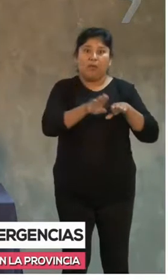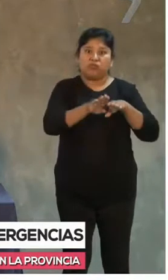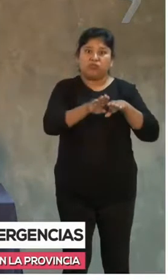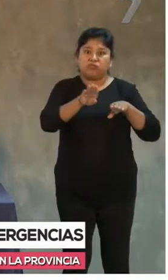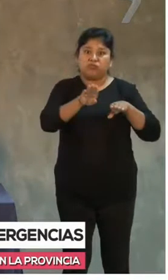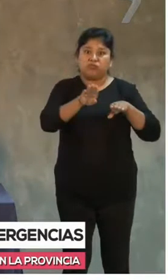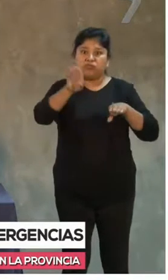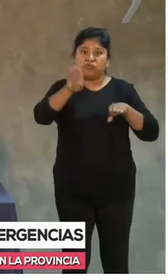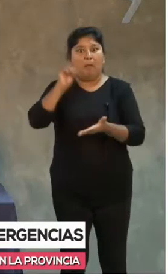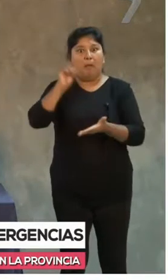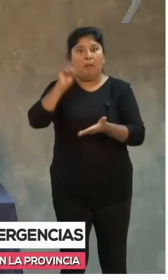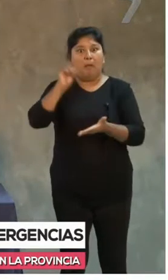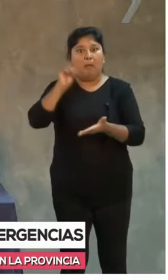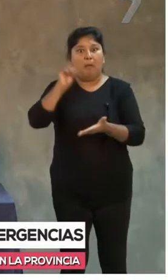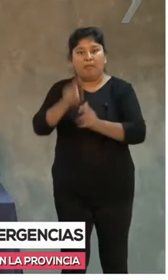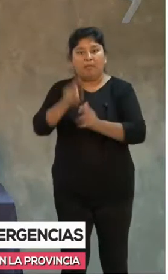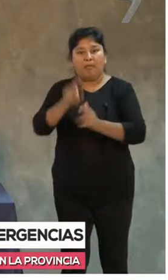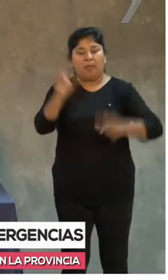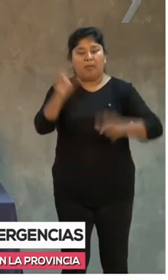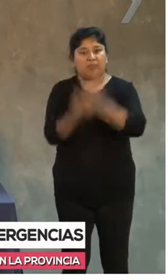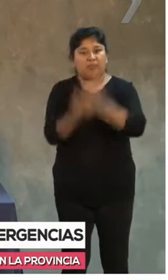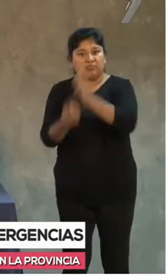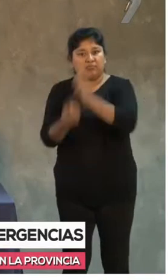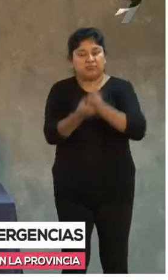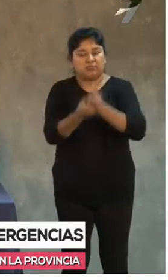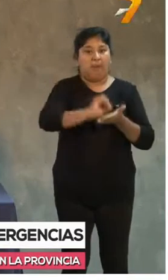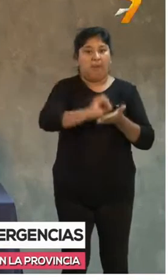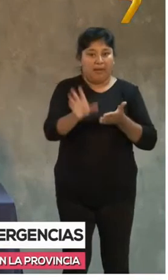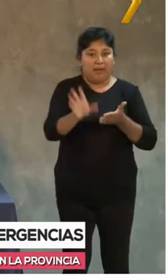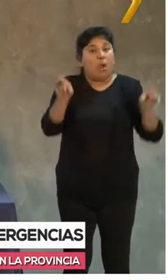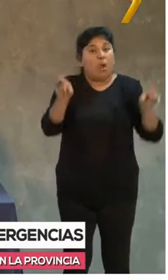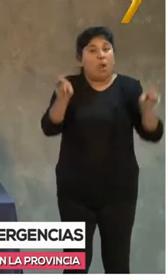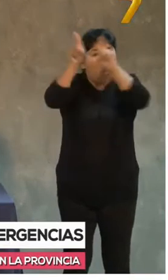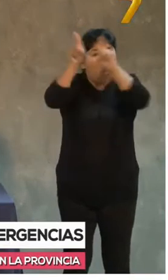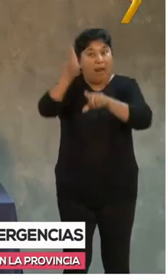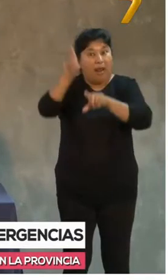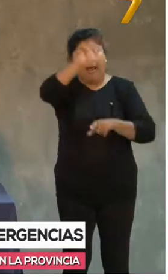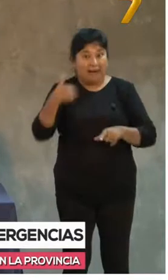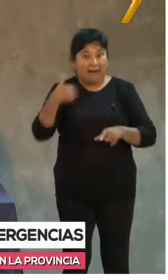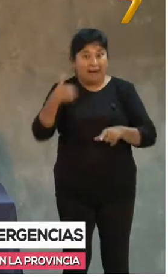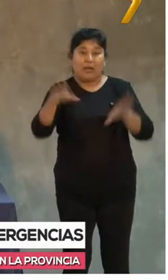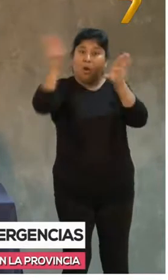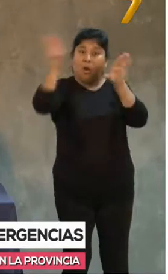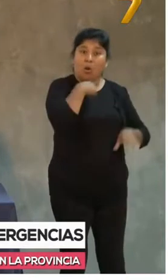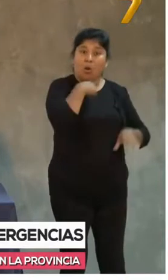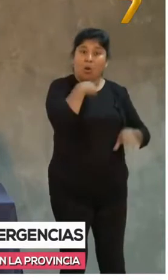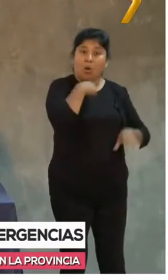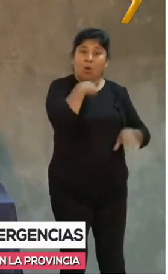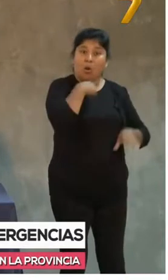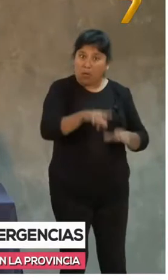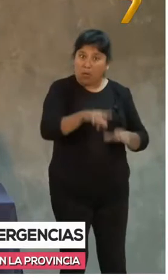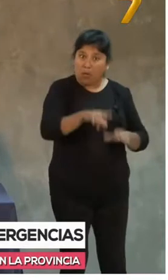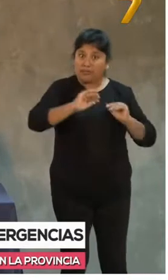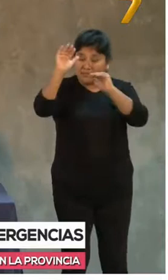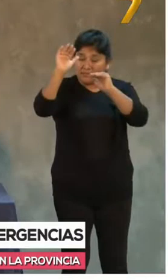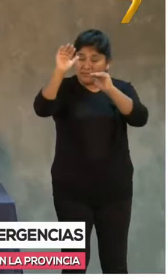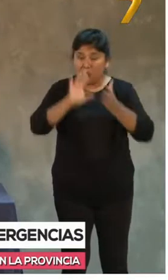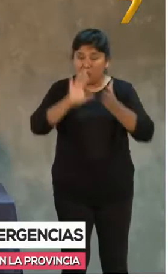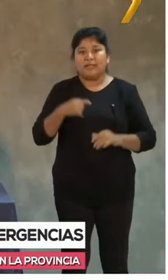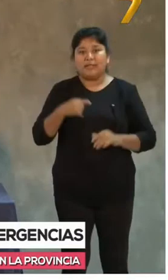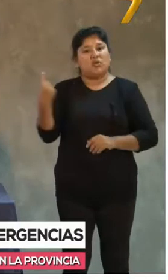tanto en Jujuy como en el país. Con respecto al avance de los casos, nosotros seguimos con mucha expectación lo que va